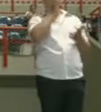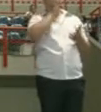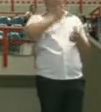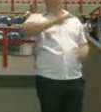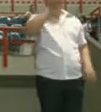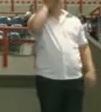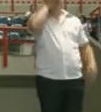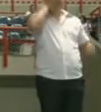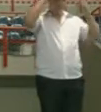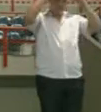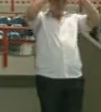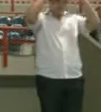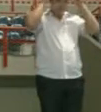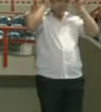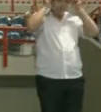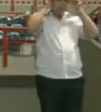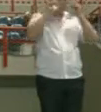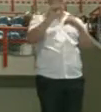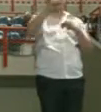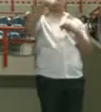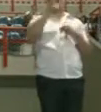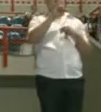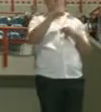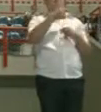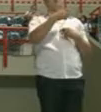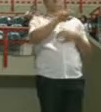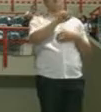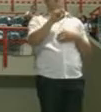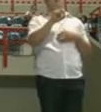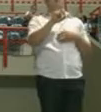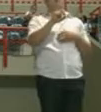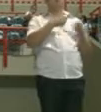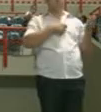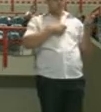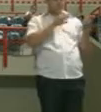Lampião. É o chamado banditismo social.